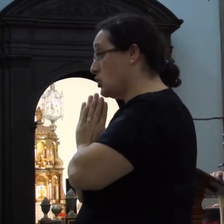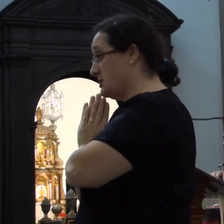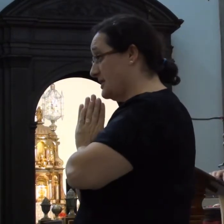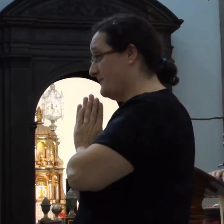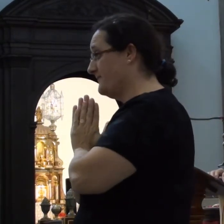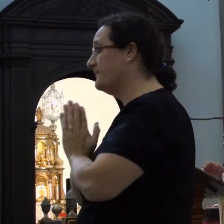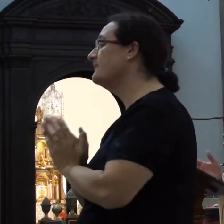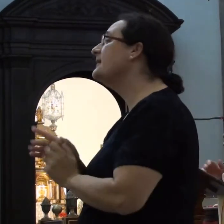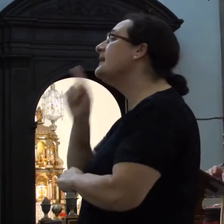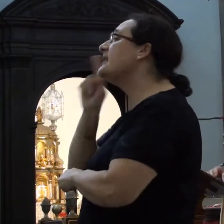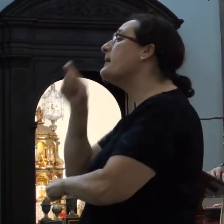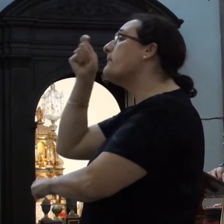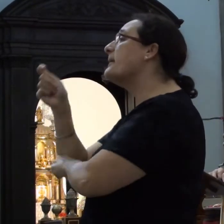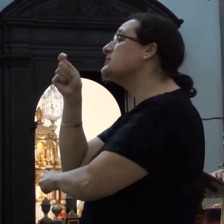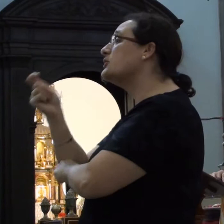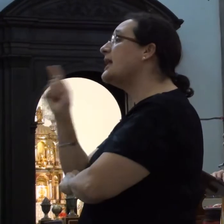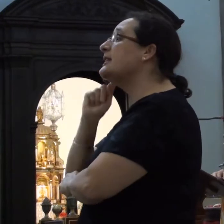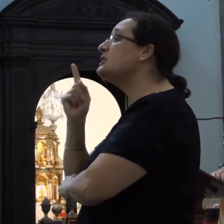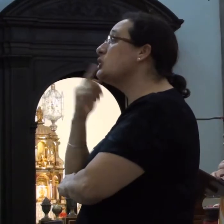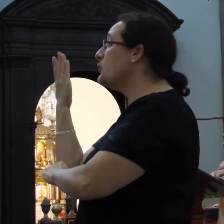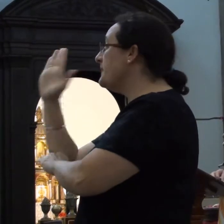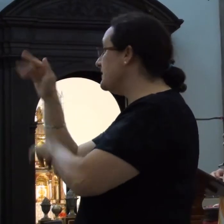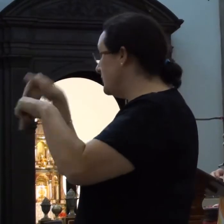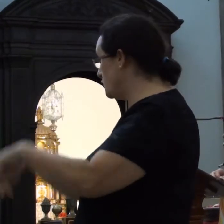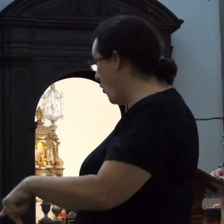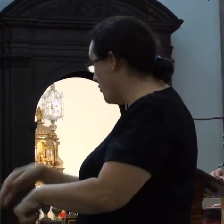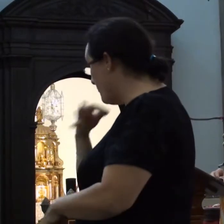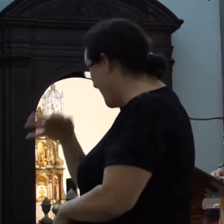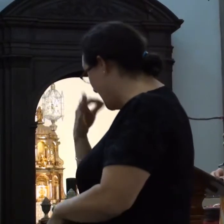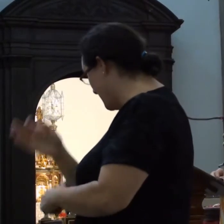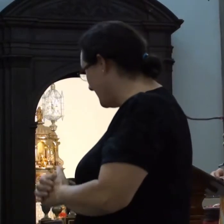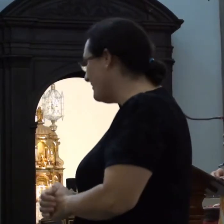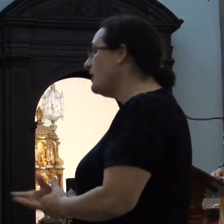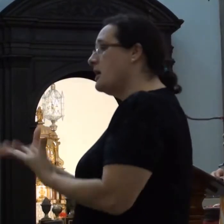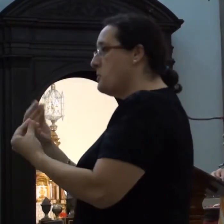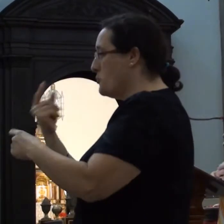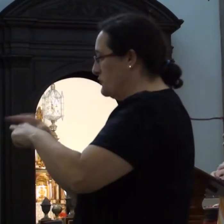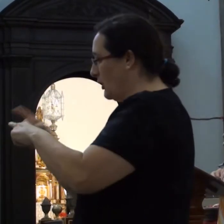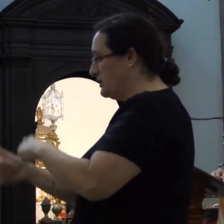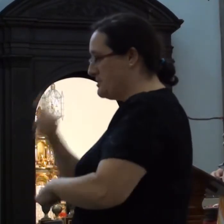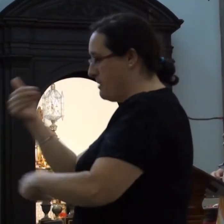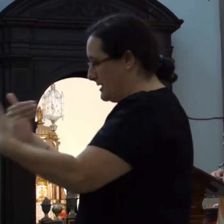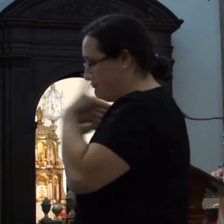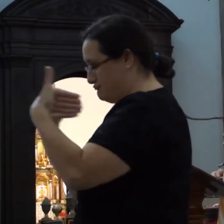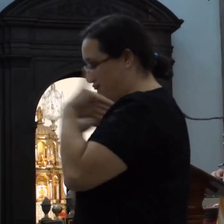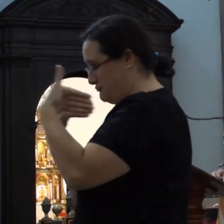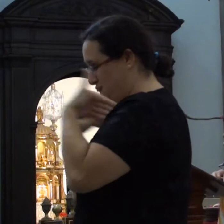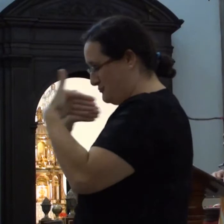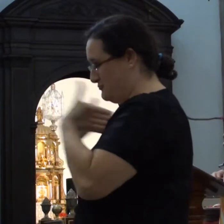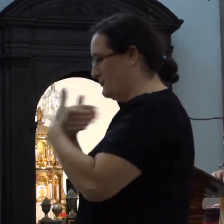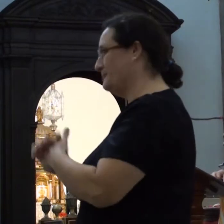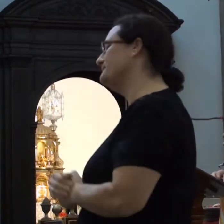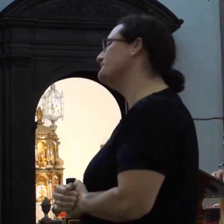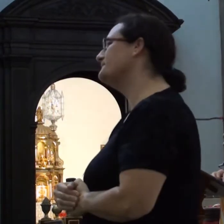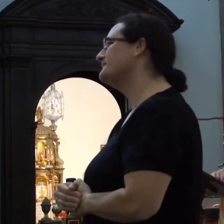capellán de los sordos presentes esta tarde y tantísimas cosas pero es alguien muy importante en nuestra